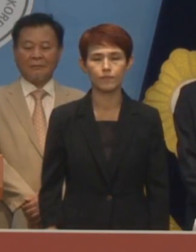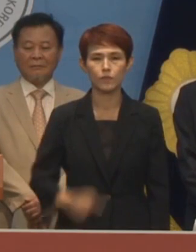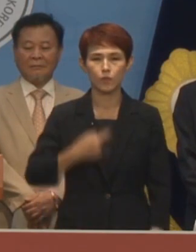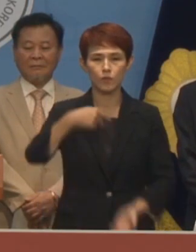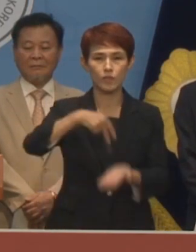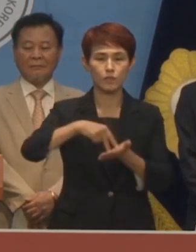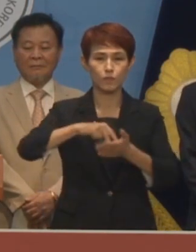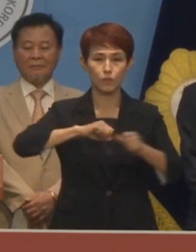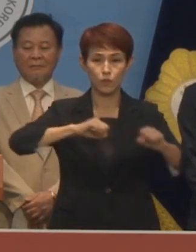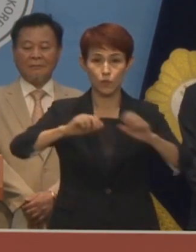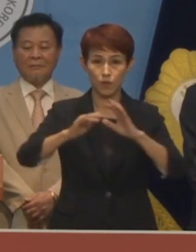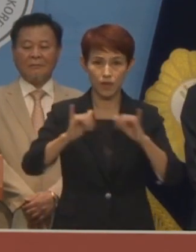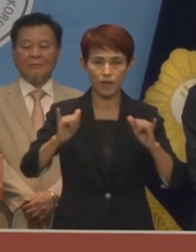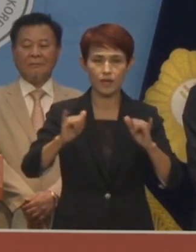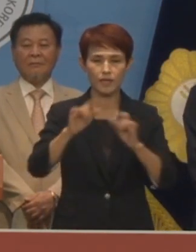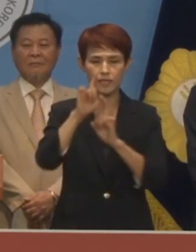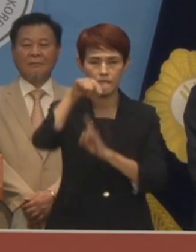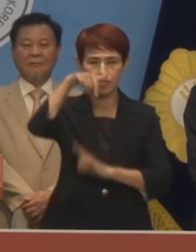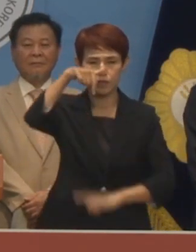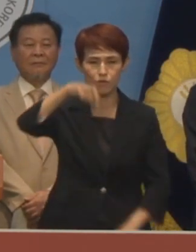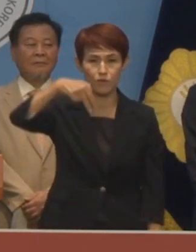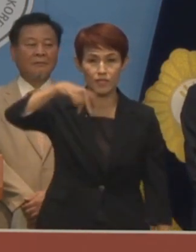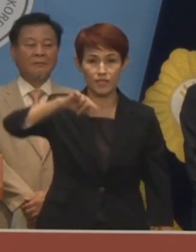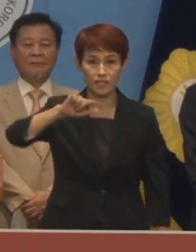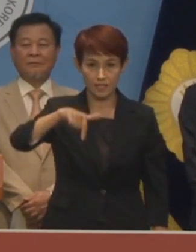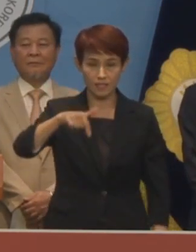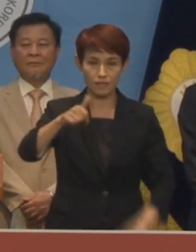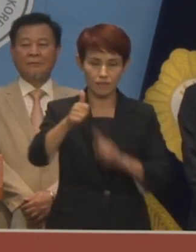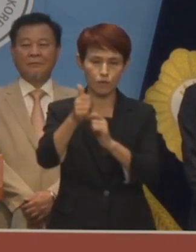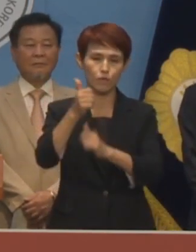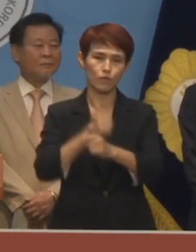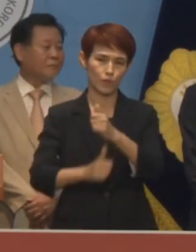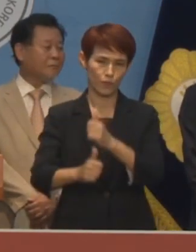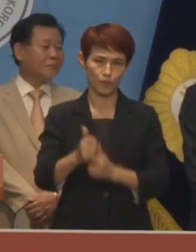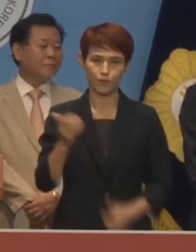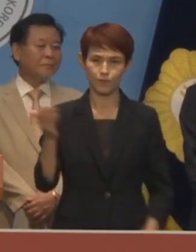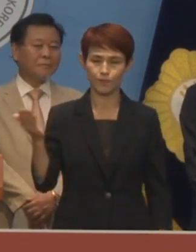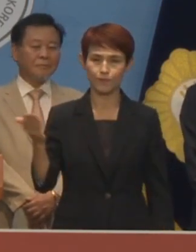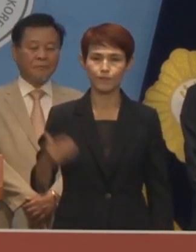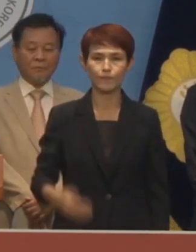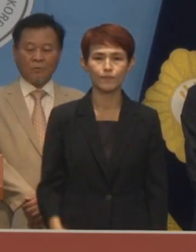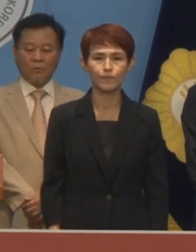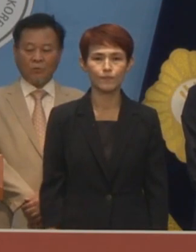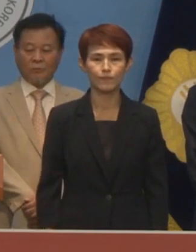독립운동가 송암 이규직 선생 후손 이봉구 선생님이십니다.